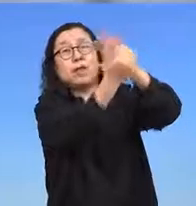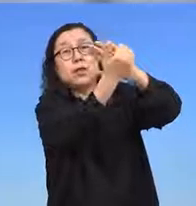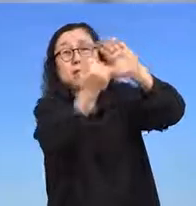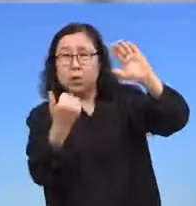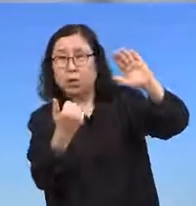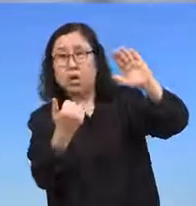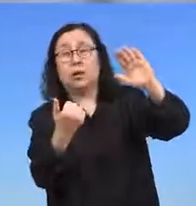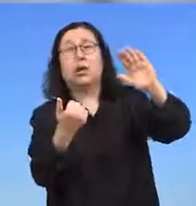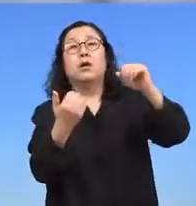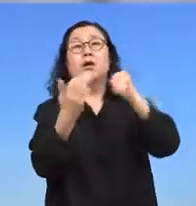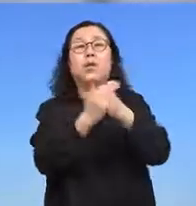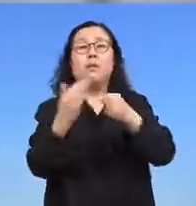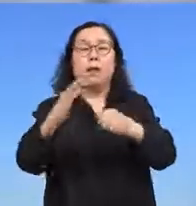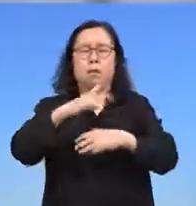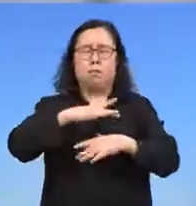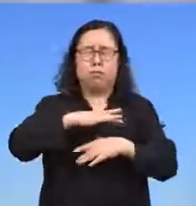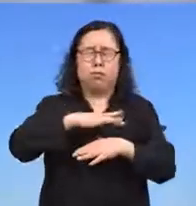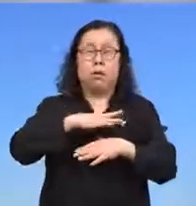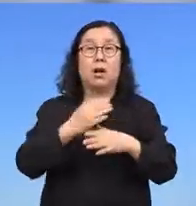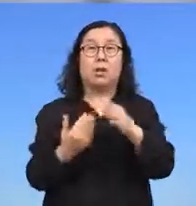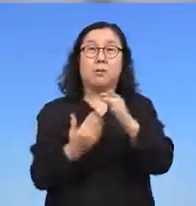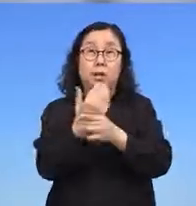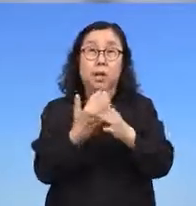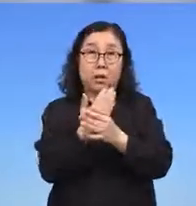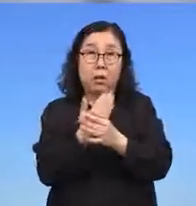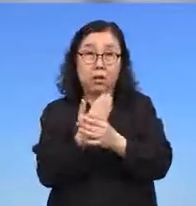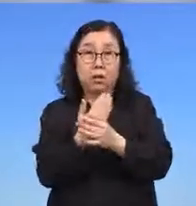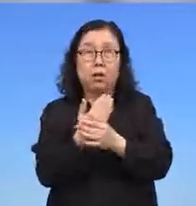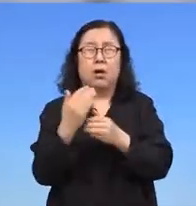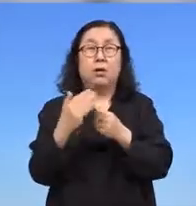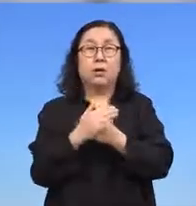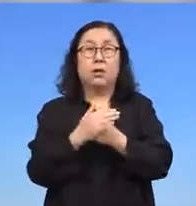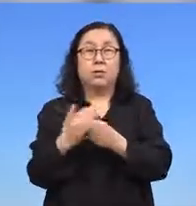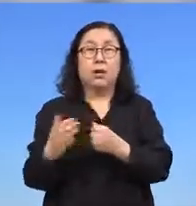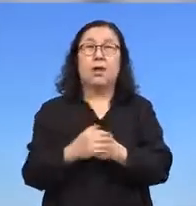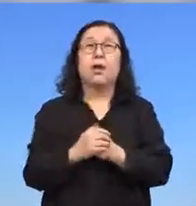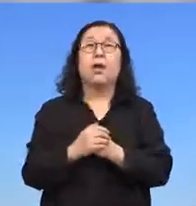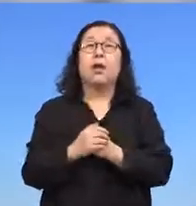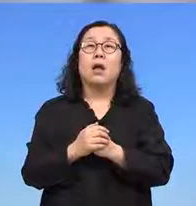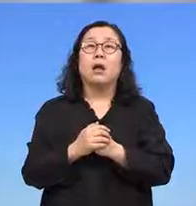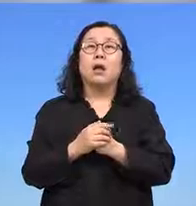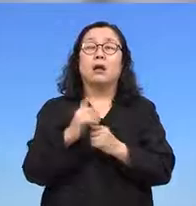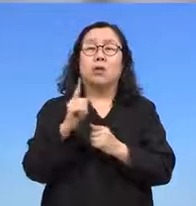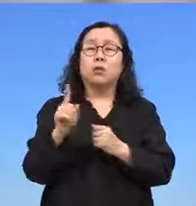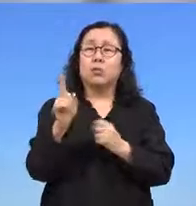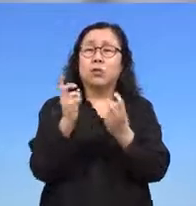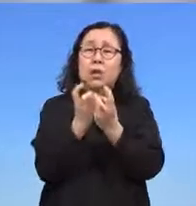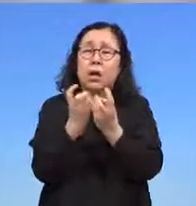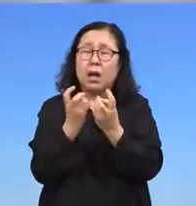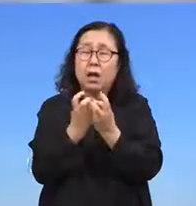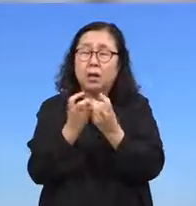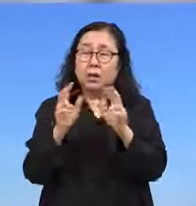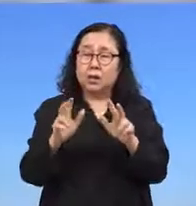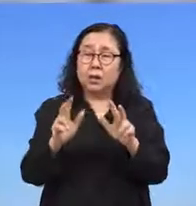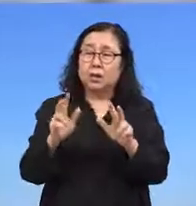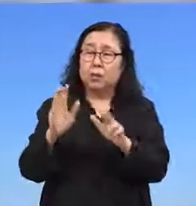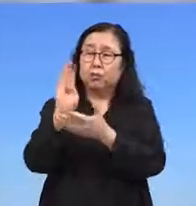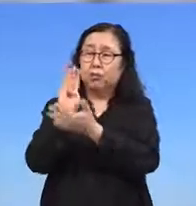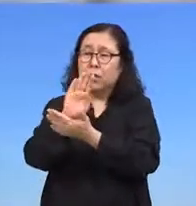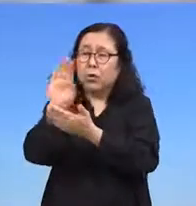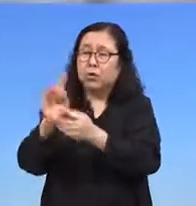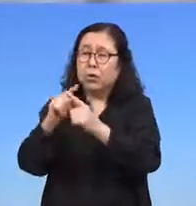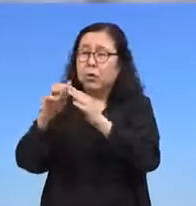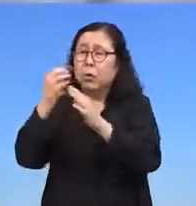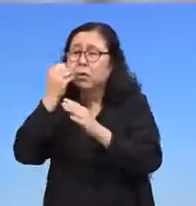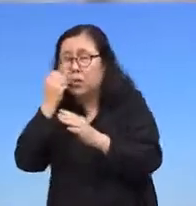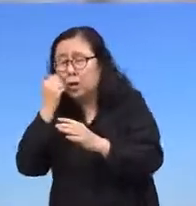15 목사님은 누군지도 모르는데 그 모르는 그 목사님 어떻게 믿고 따라가느냐는 그런 두려움이 있다는 겁니다.